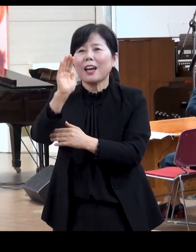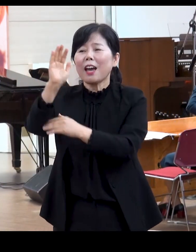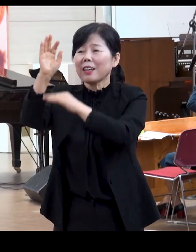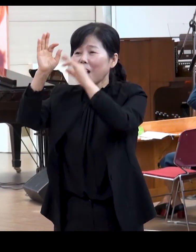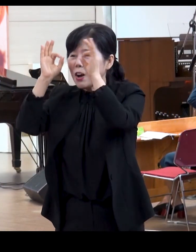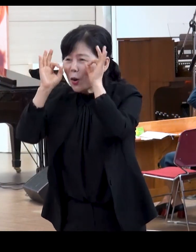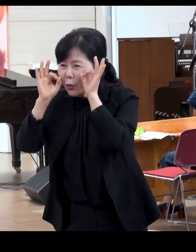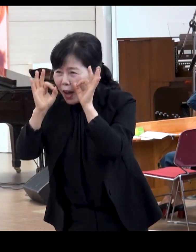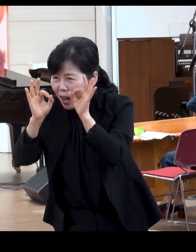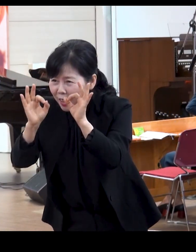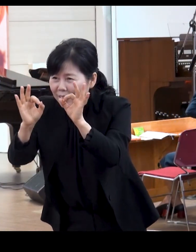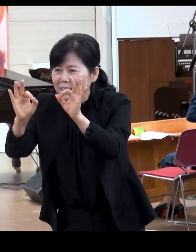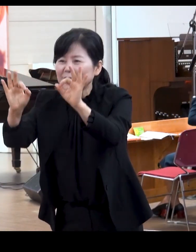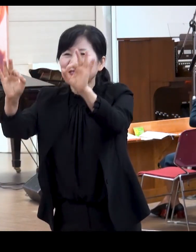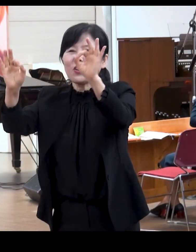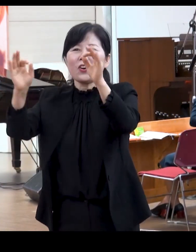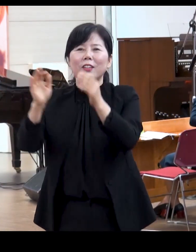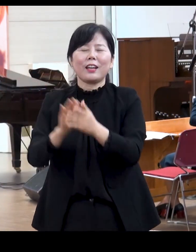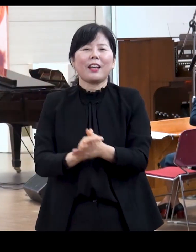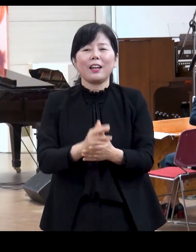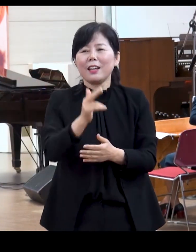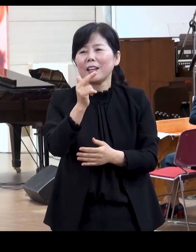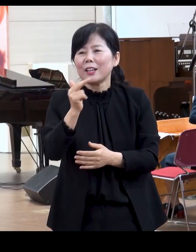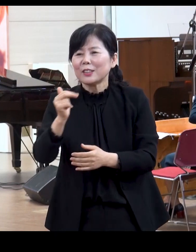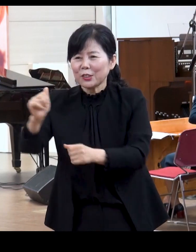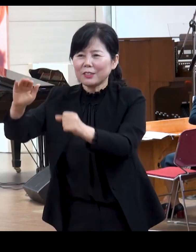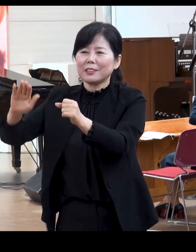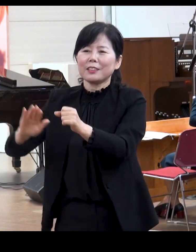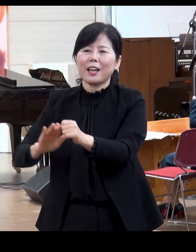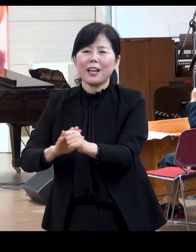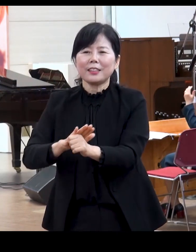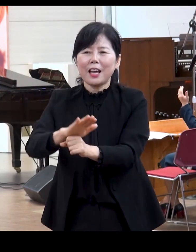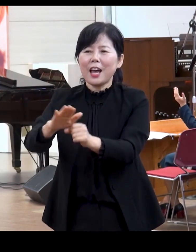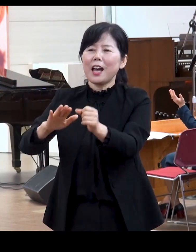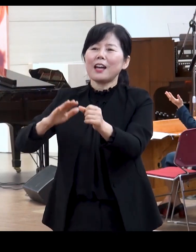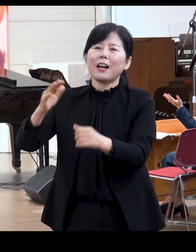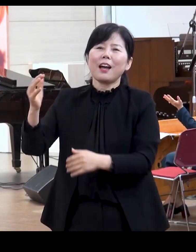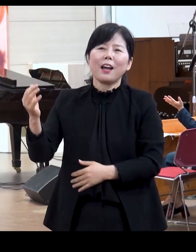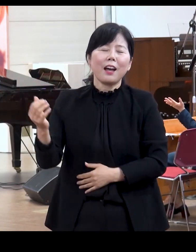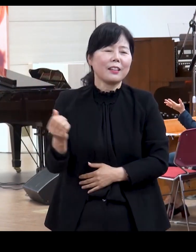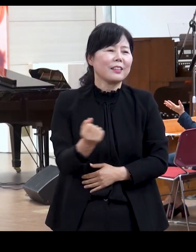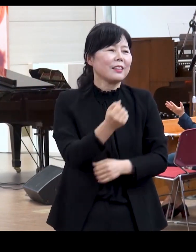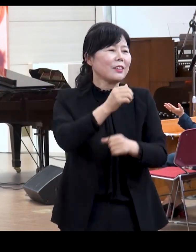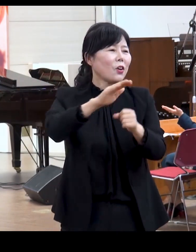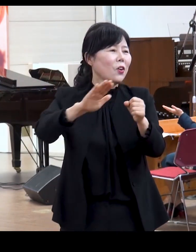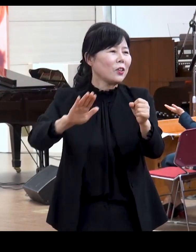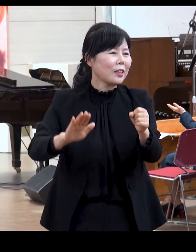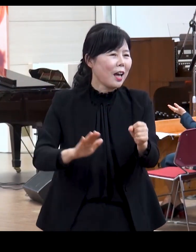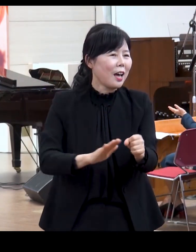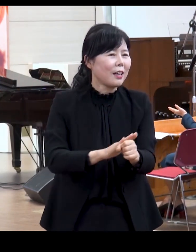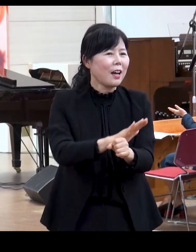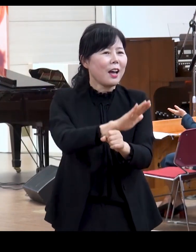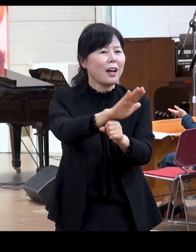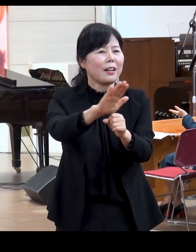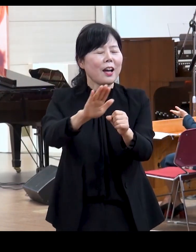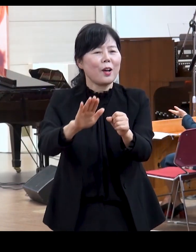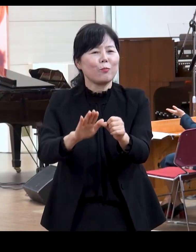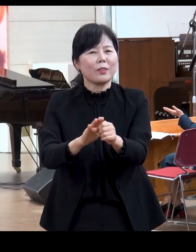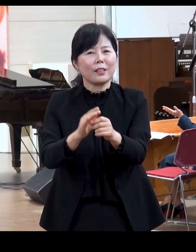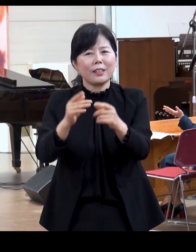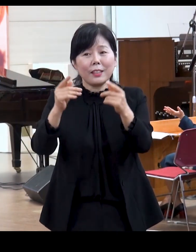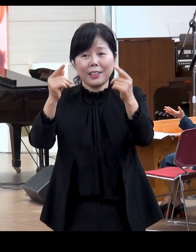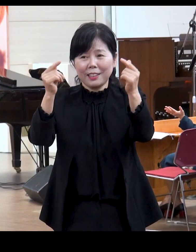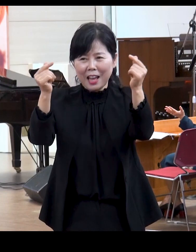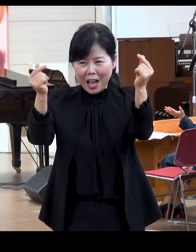안에서 주의 영광을 보내 주의 사랑으로